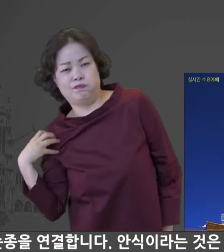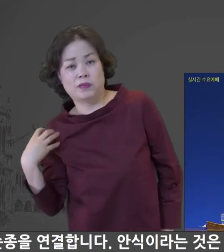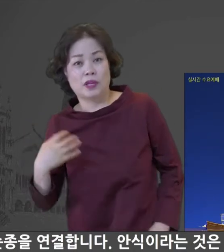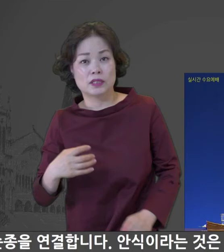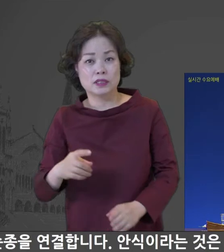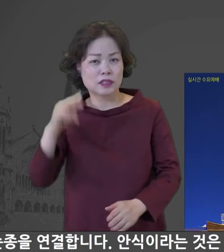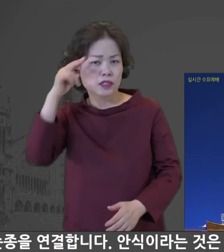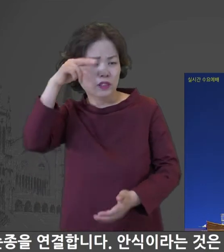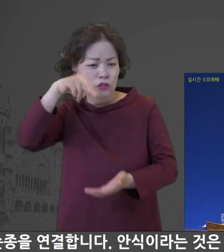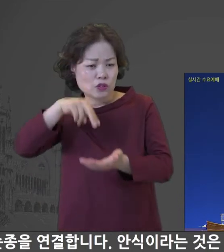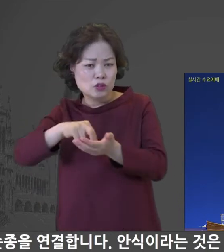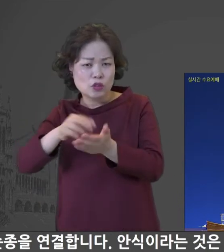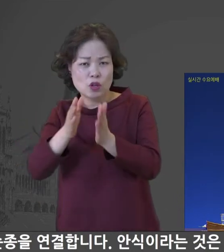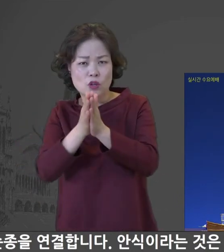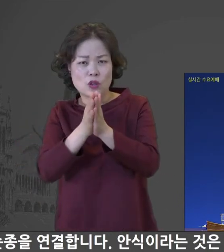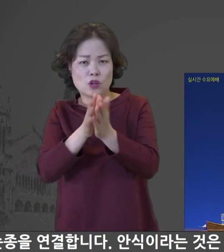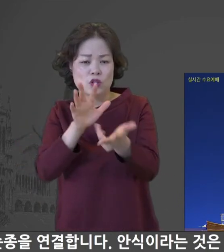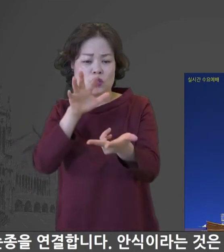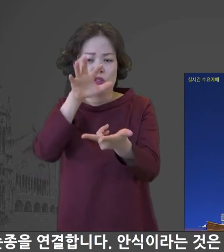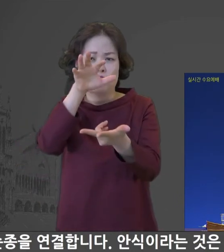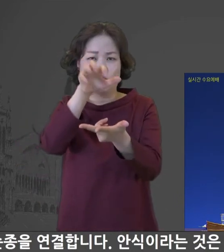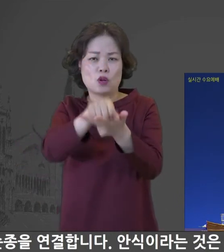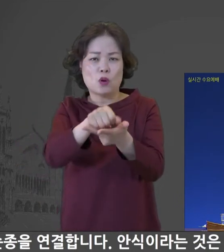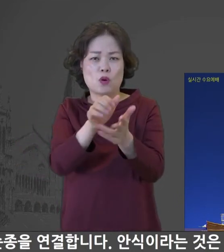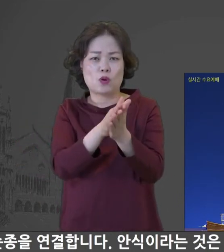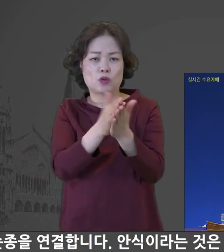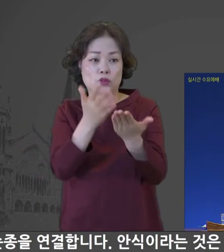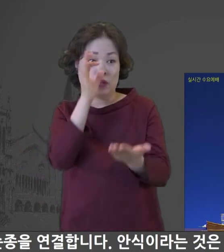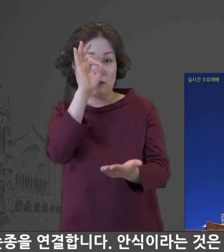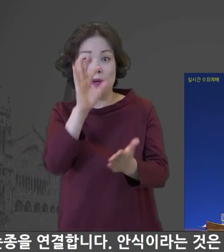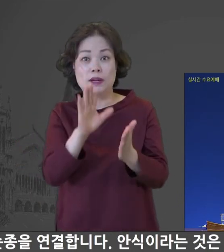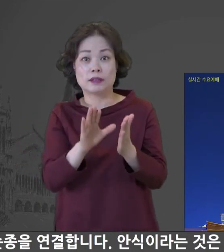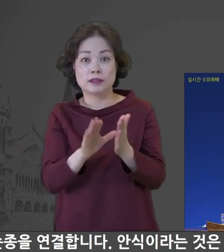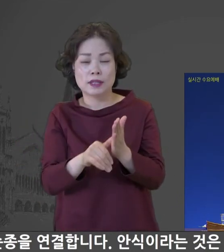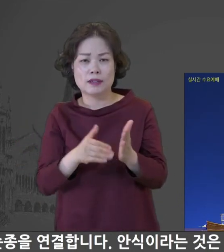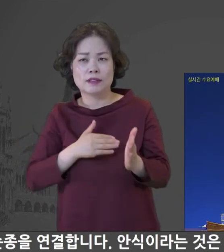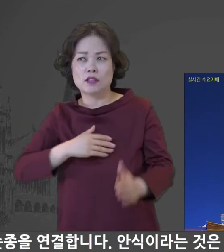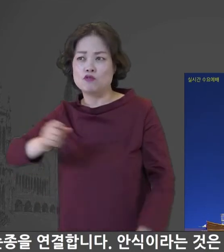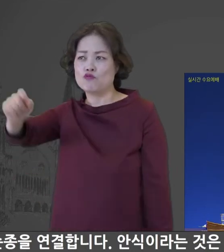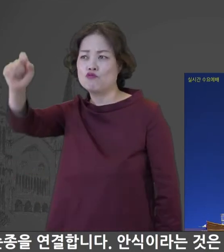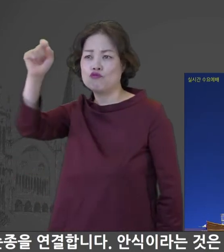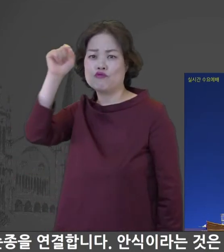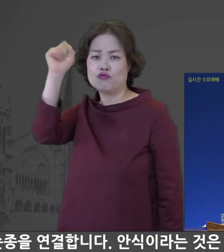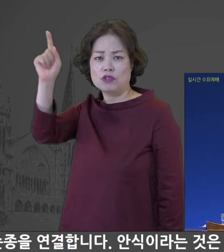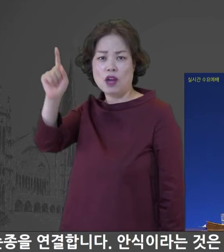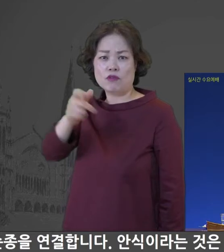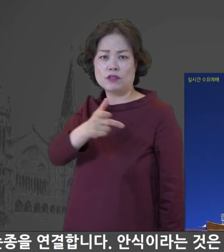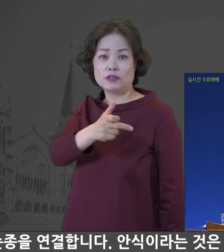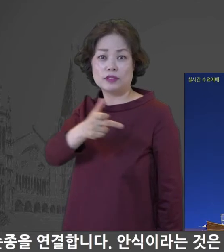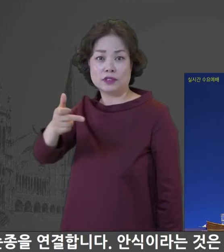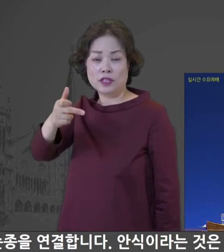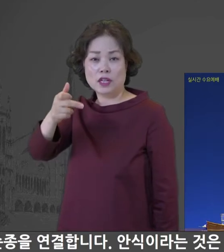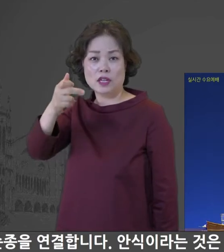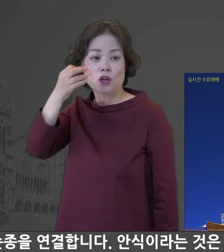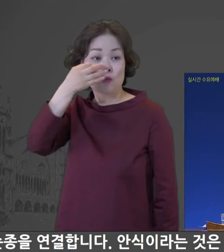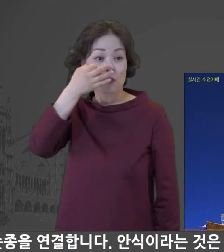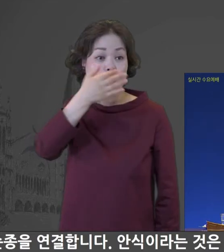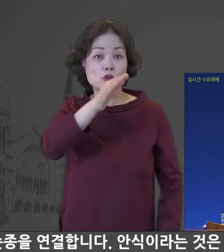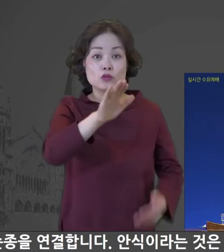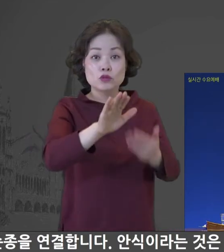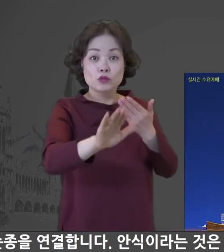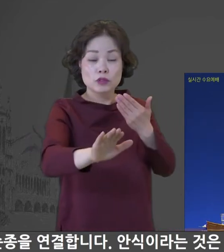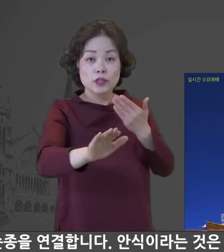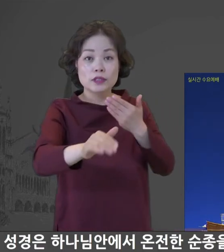이런 관점에서 여호수아를 우리가 바라볼 때에는 하나님께서 나는 위대하고 크다라는 것을 보여주신 이후에 그